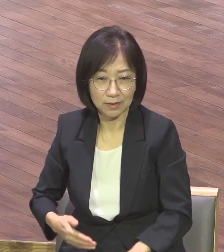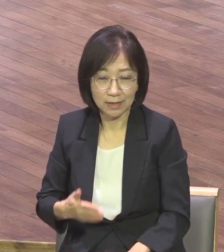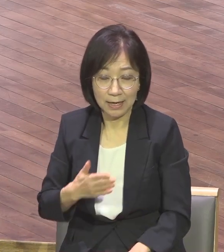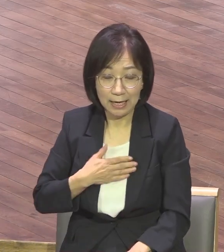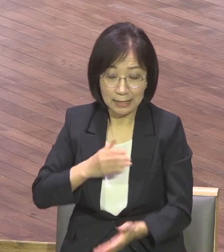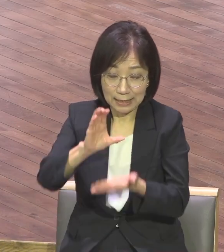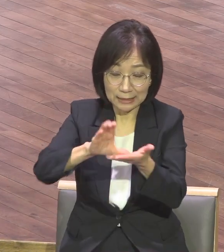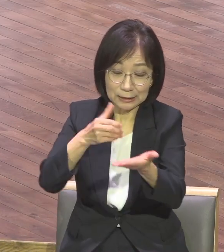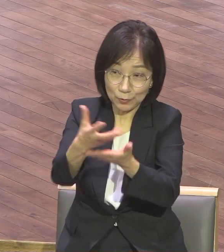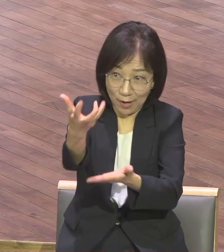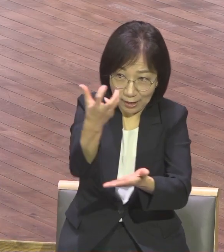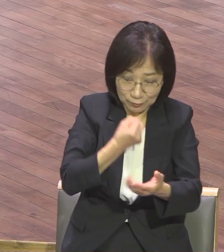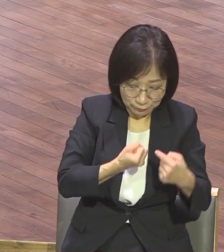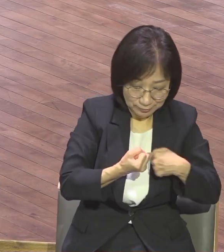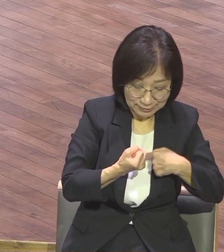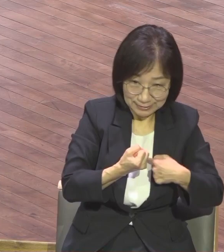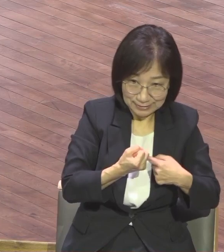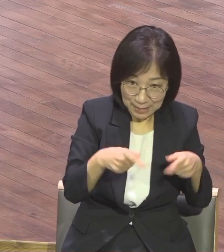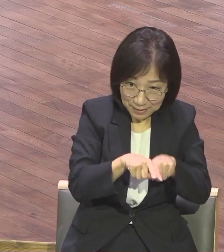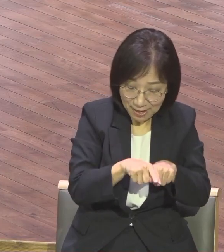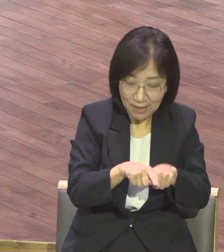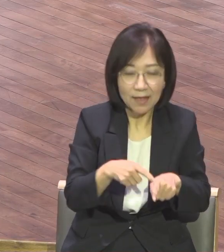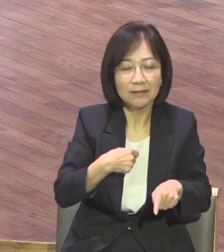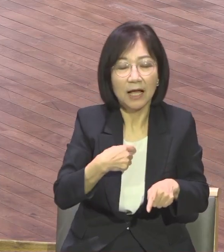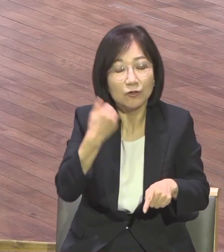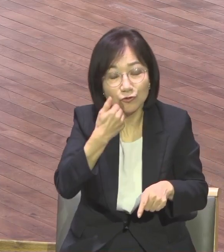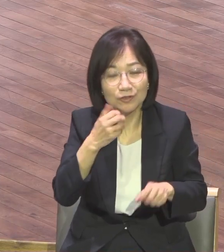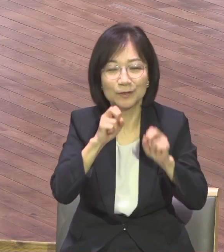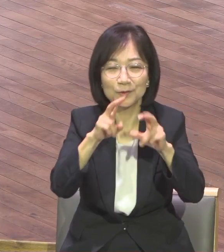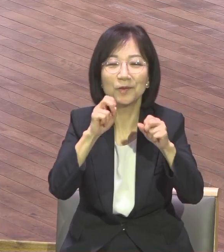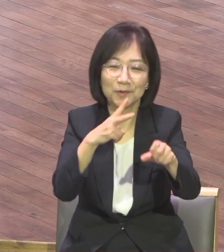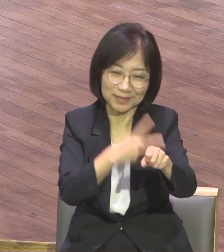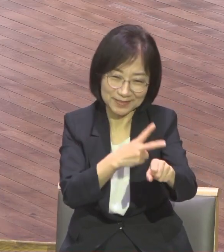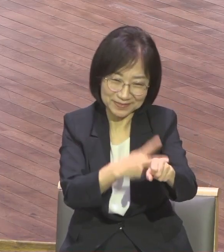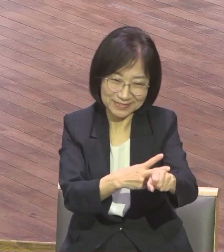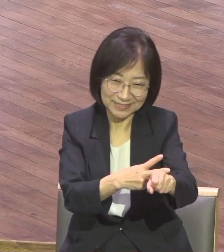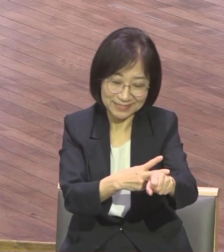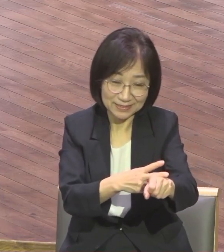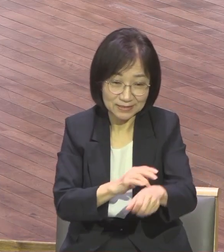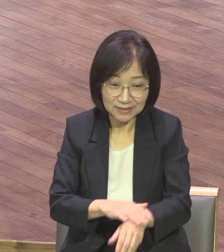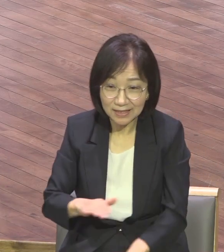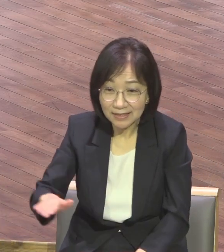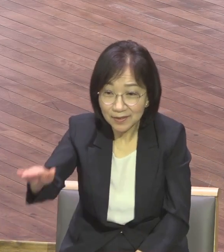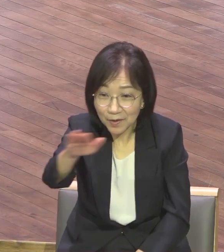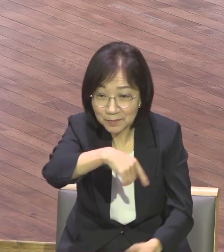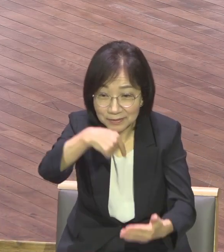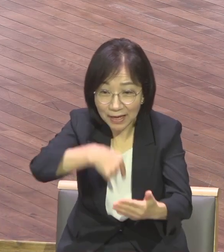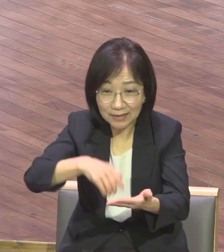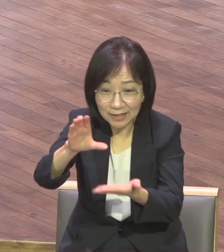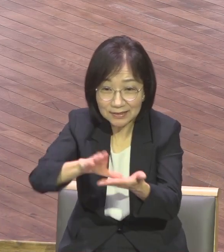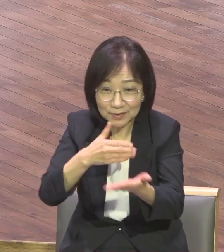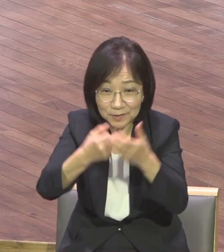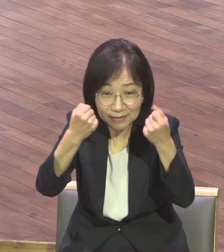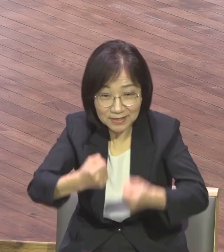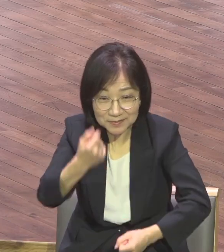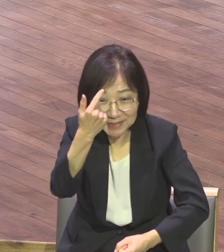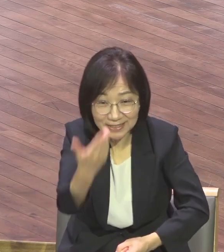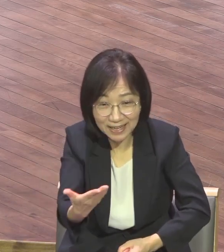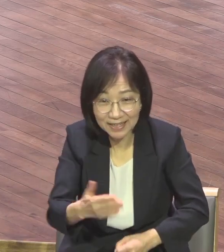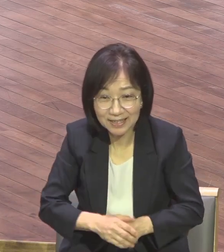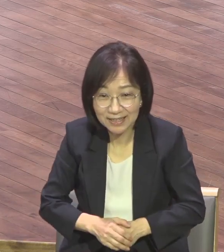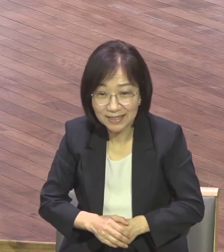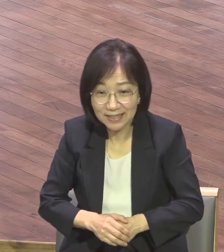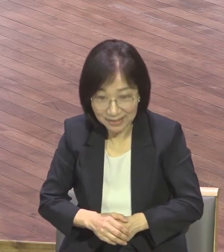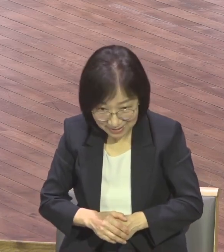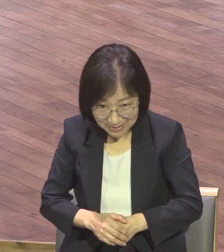유명한 말이 있습니다. 자. 그러면 여러분은 그리스도 있습니까? 그리스도가 여러분 속에